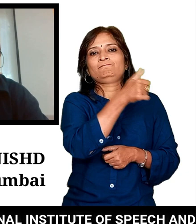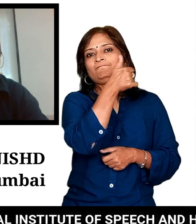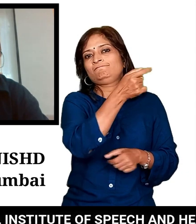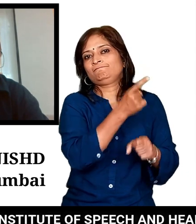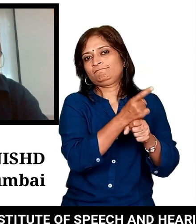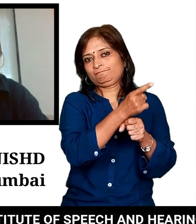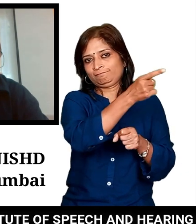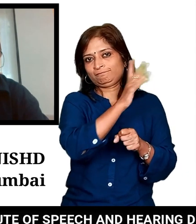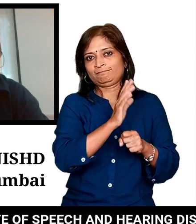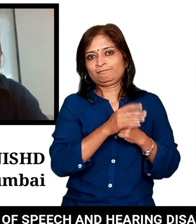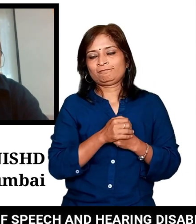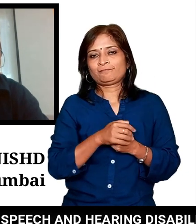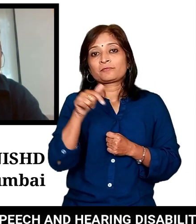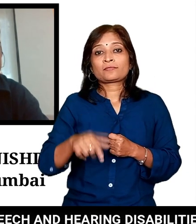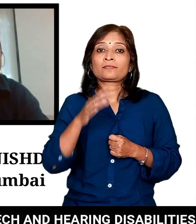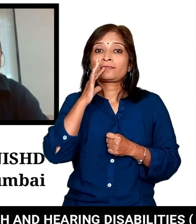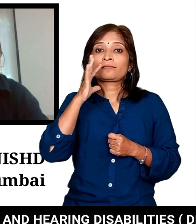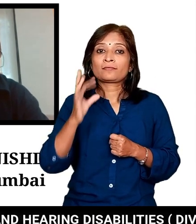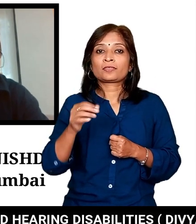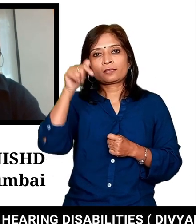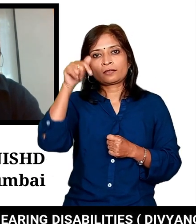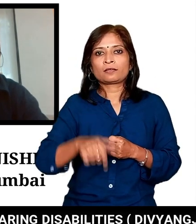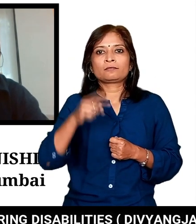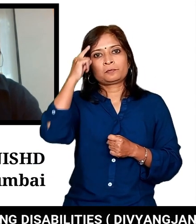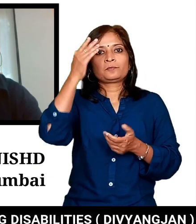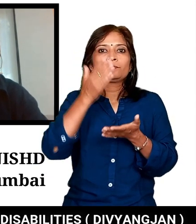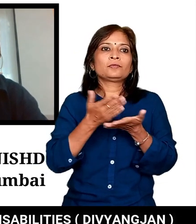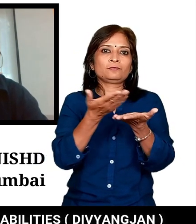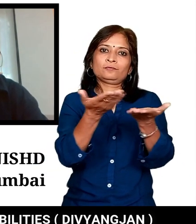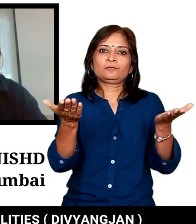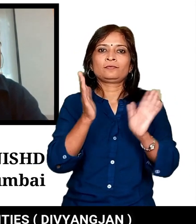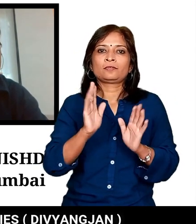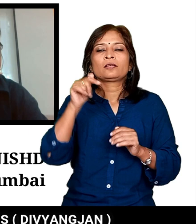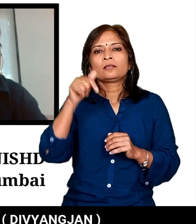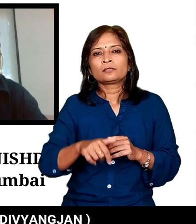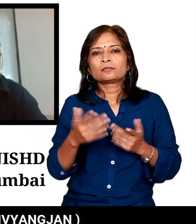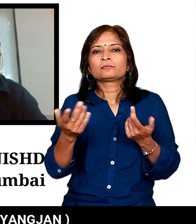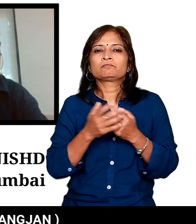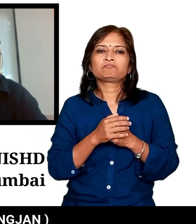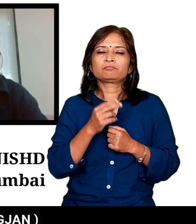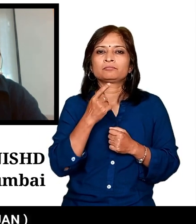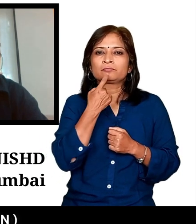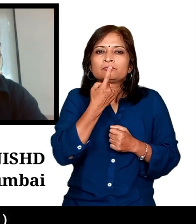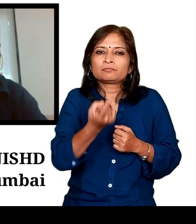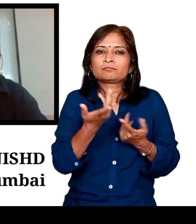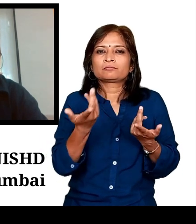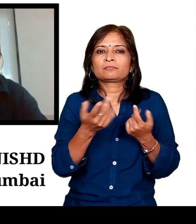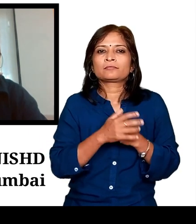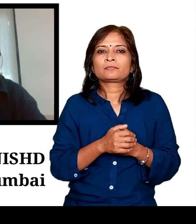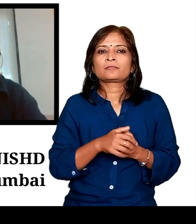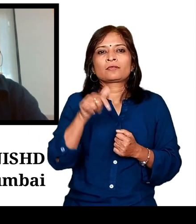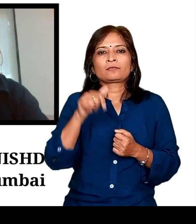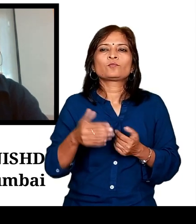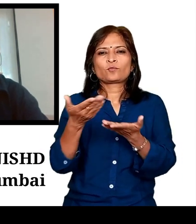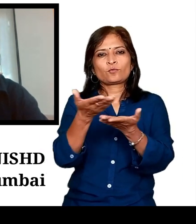जी जी जी. So this kind of understanding is there, but meantime we can say कि चलो